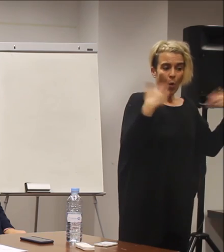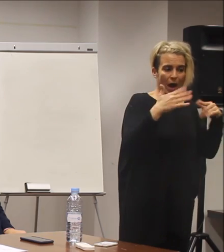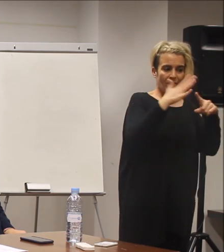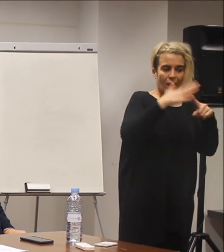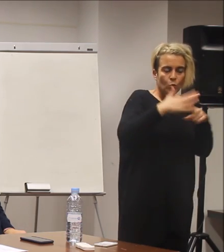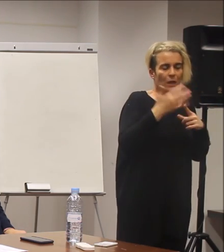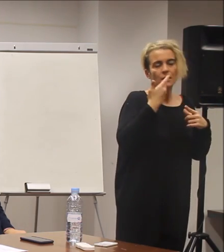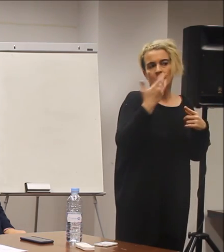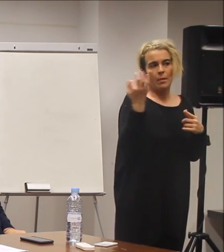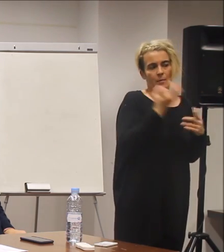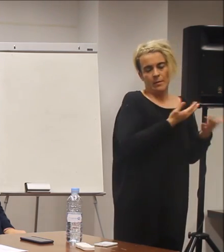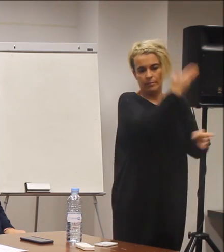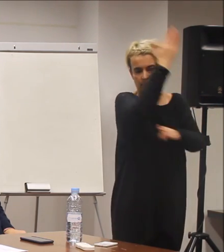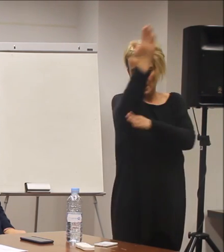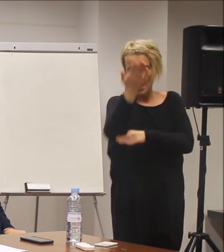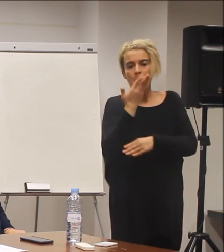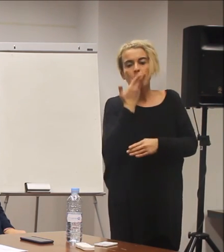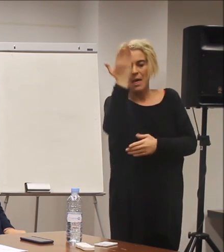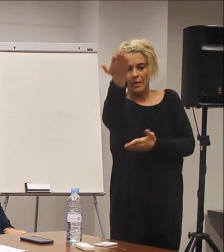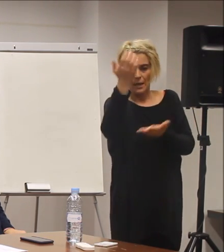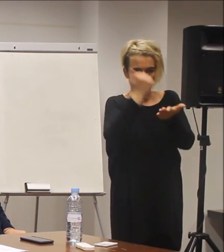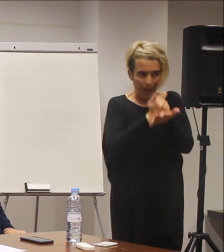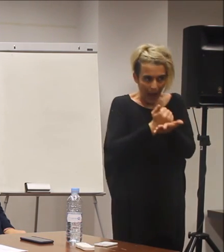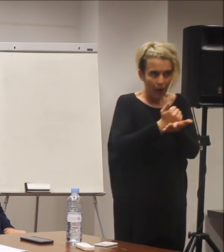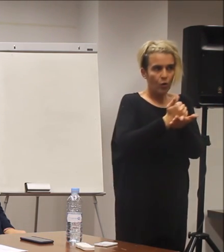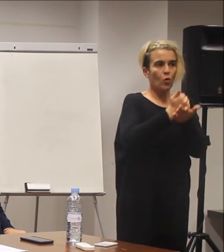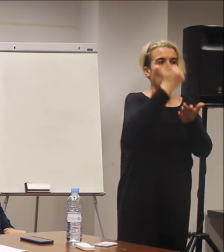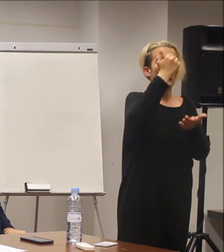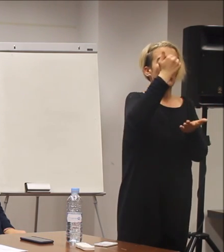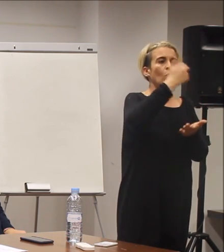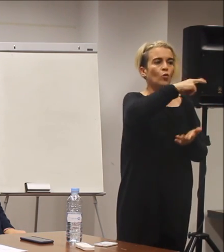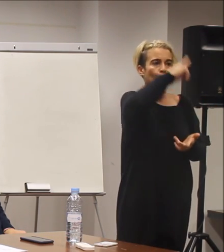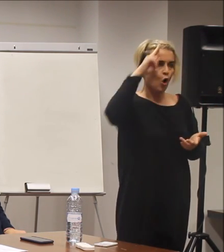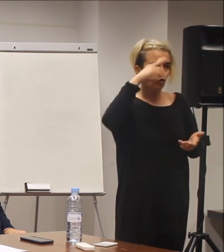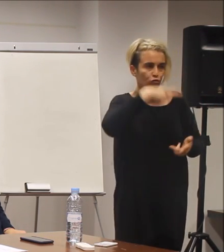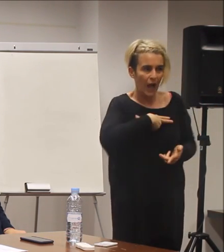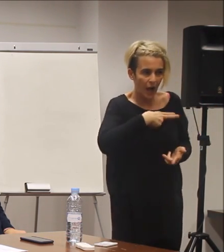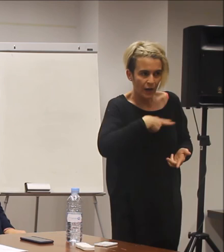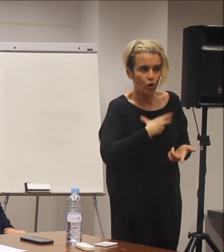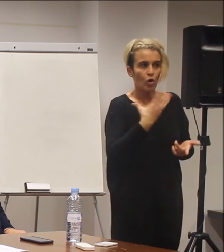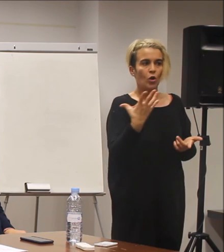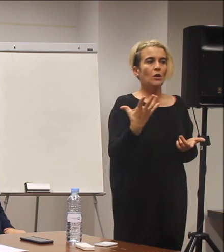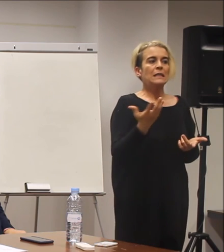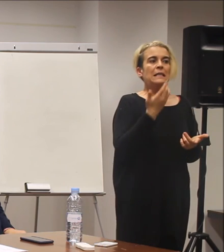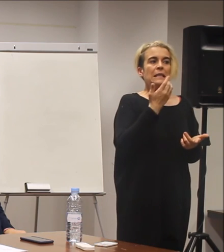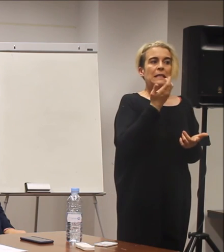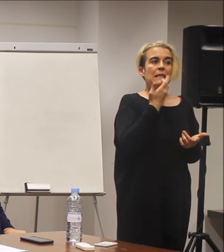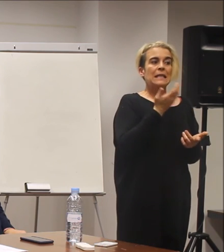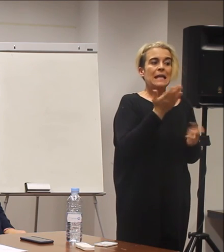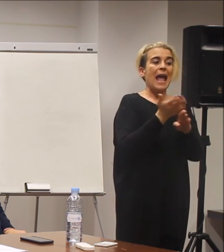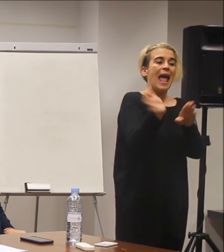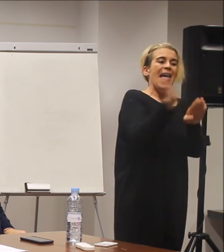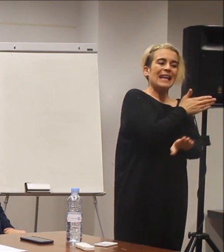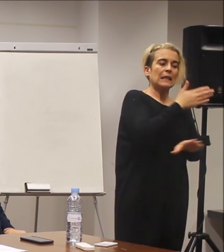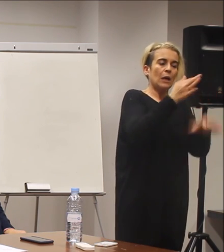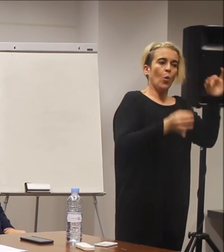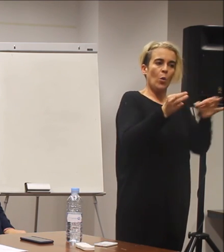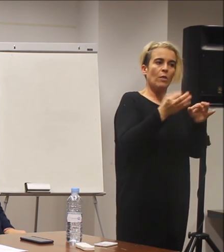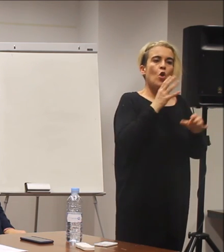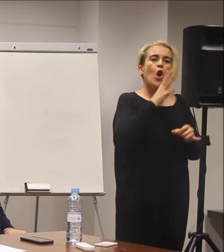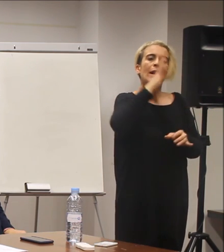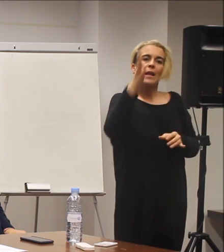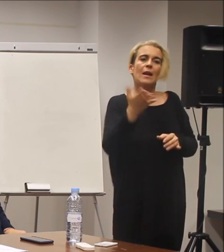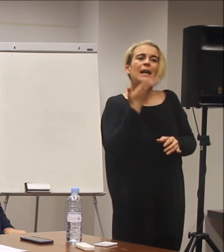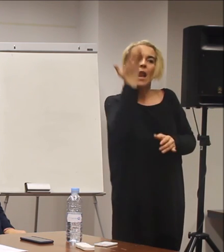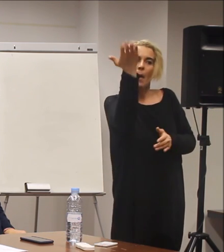solicitarlo al banco, si no, ir al notario, pero la reclamación extrajudicial al banco. Y si no contestan, que es la manera de proceder del banco, o simplemente dicen